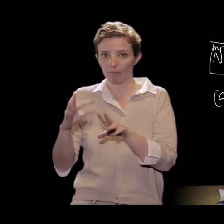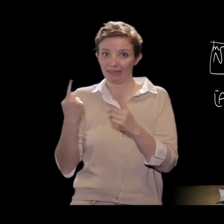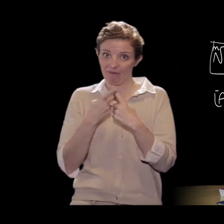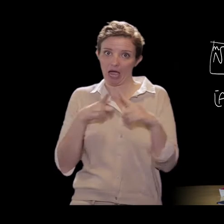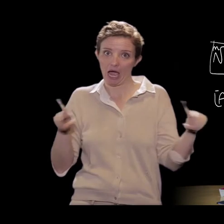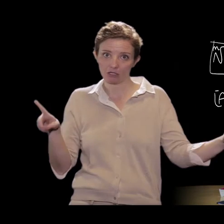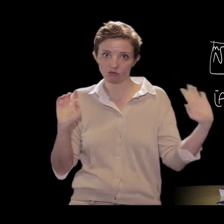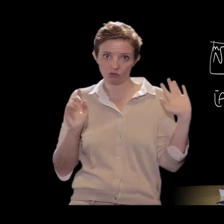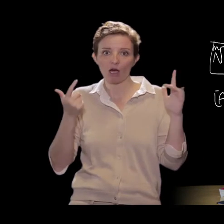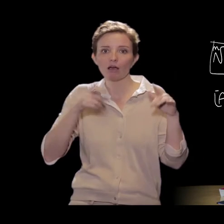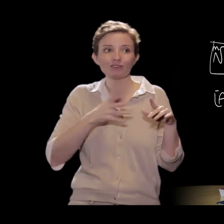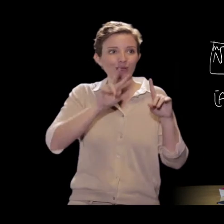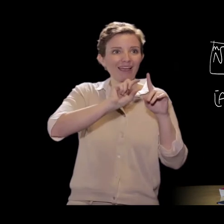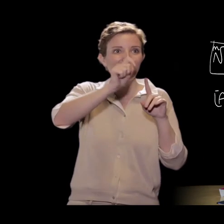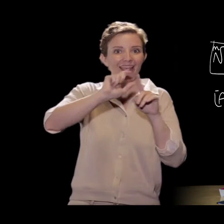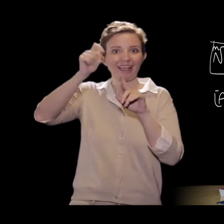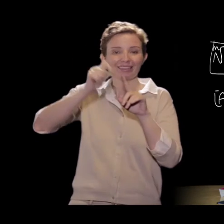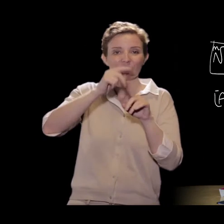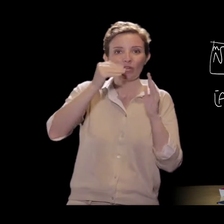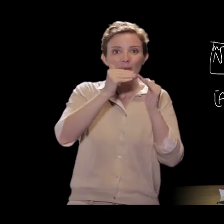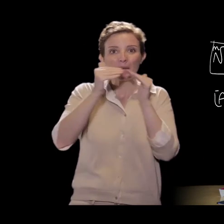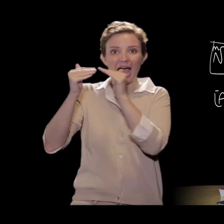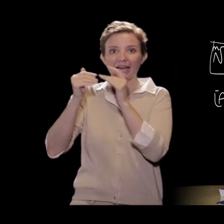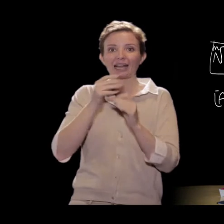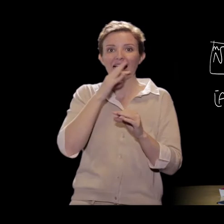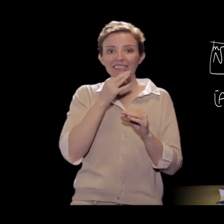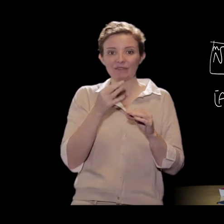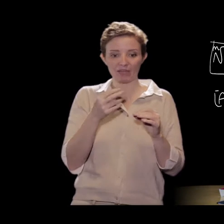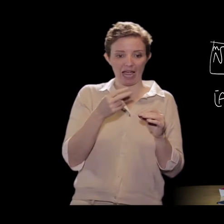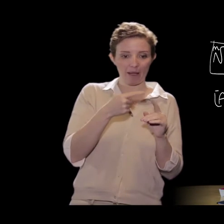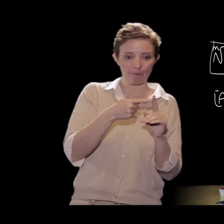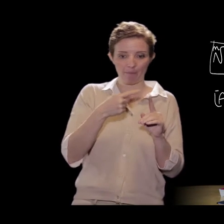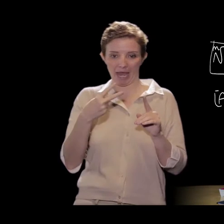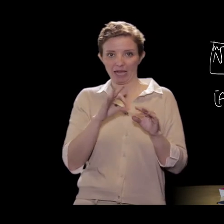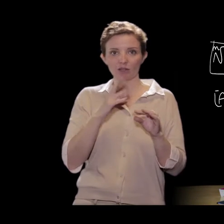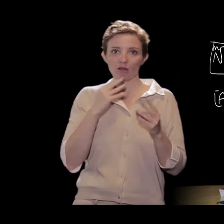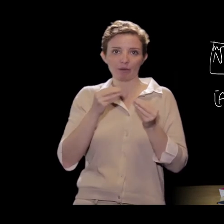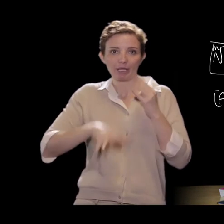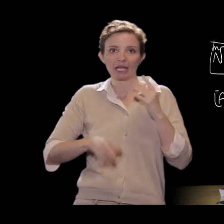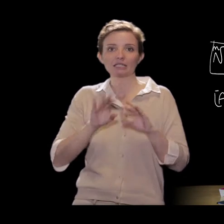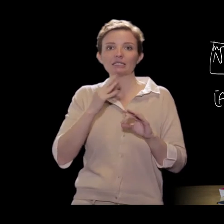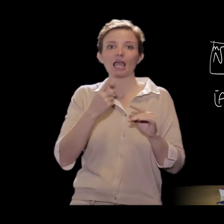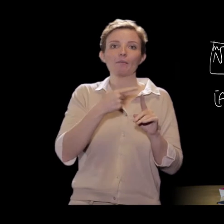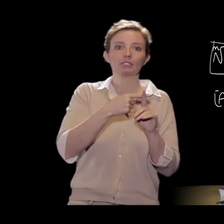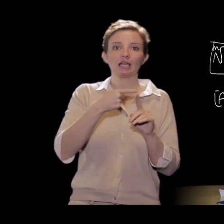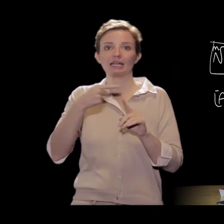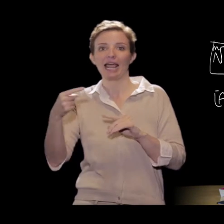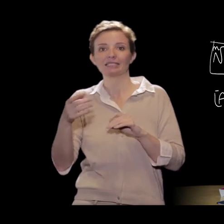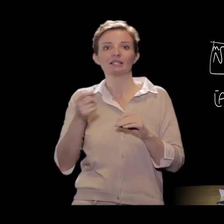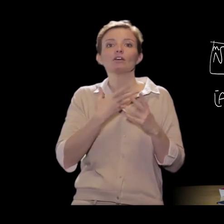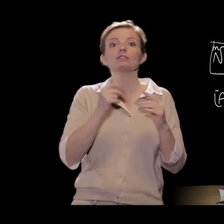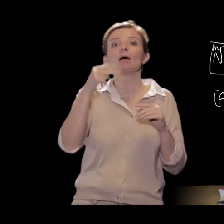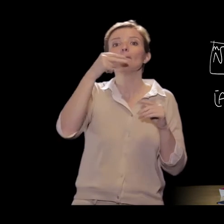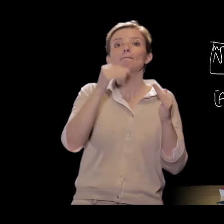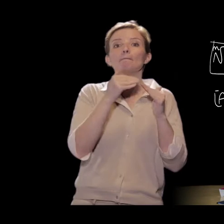no quando si eleva un indice pari sappiamo che il segno viene perso sia se il segno è positivo o negativo elevando a un indice pari